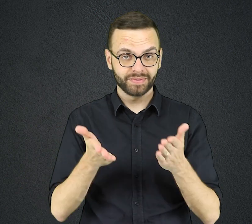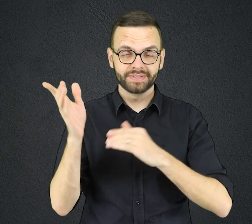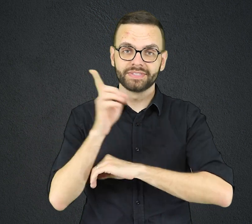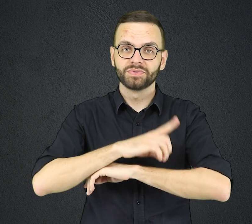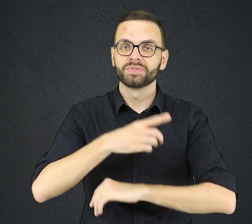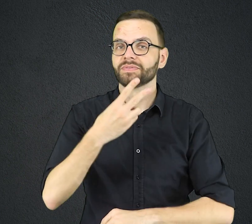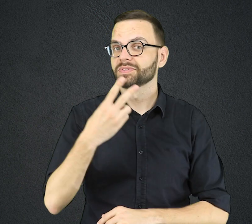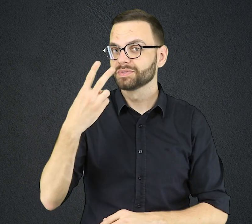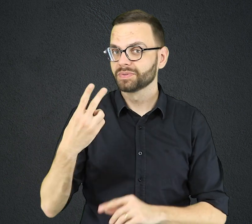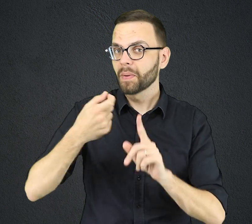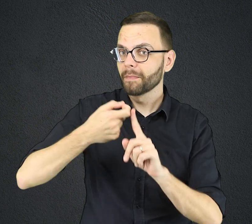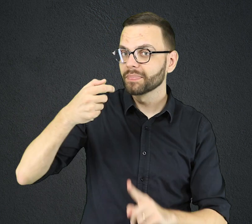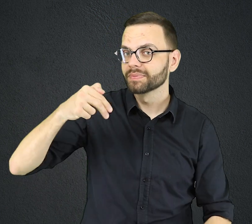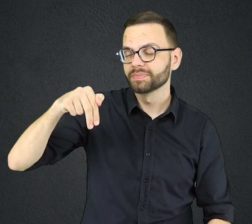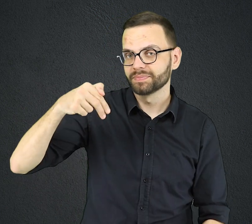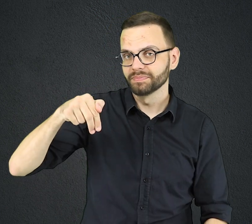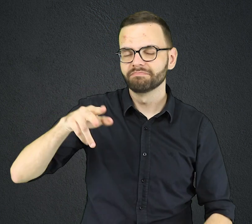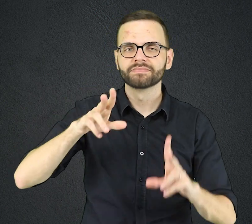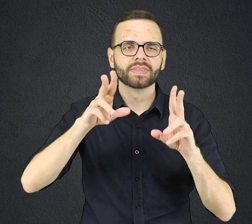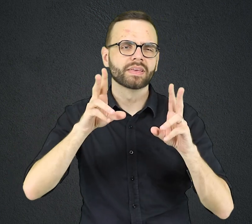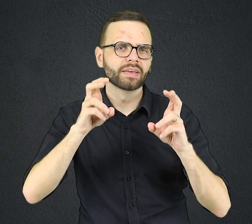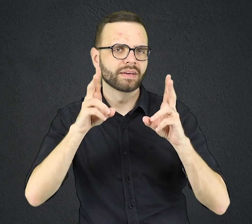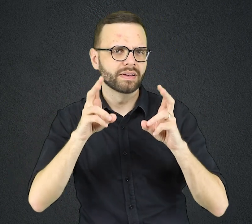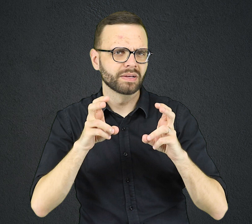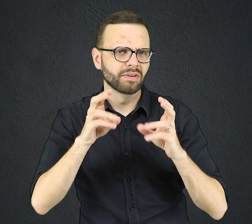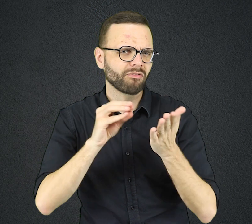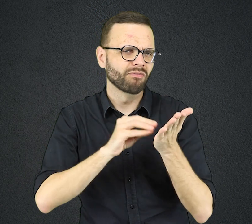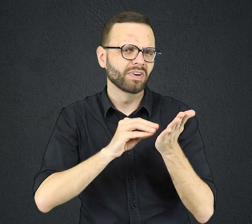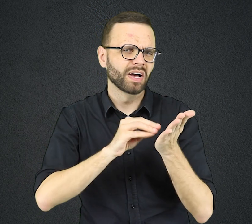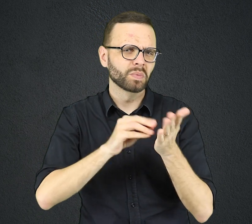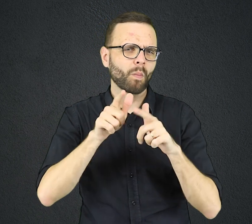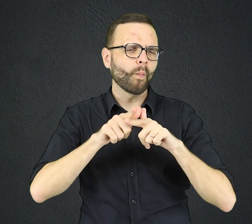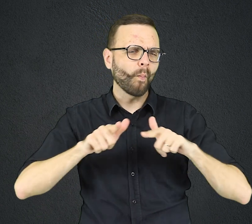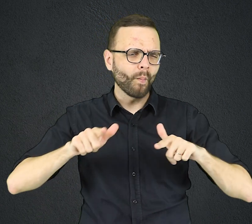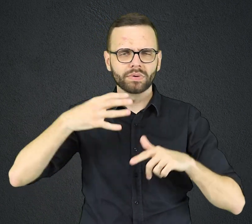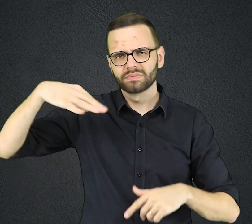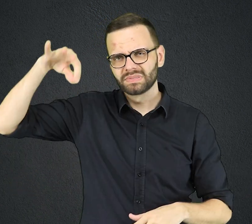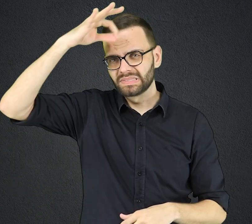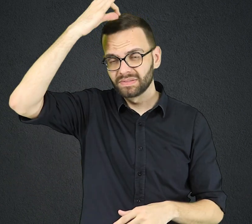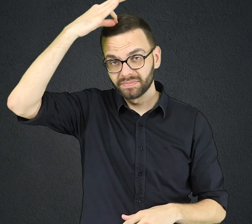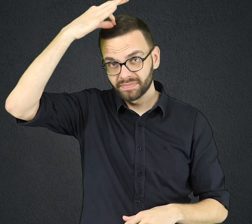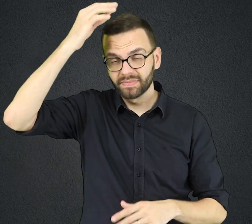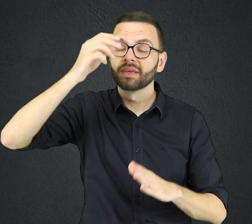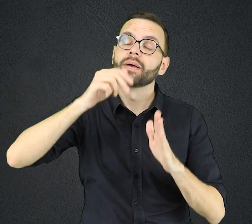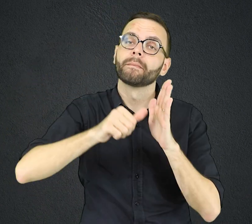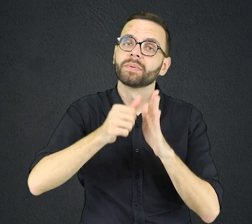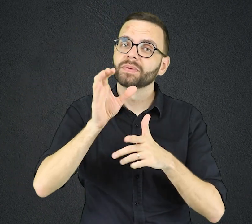Hoje é 22 de novembro. Título de hoje: Sem o Espírito. Leitura bíblica, primeira carta aos